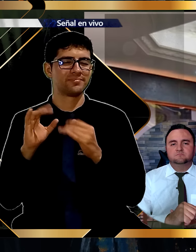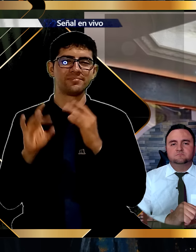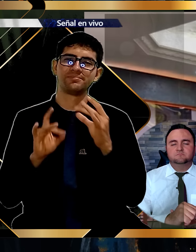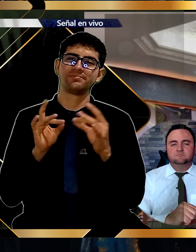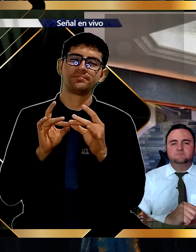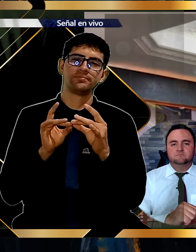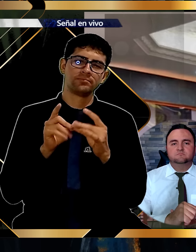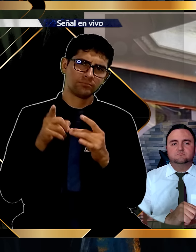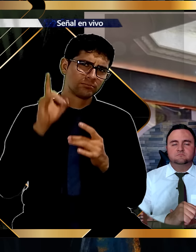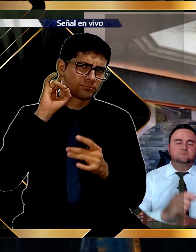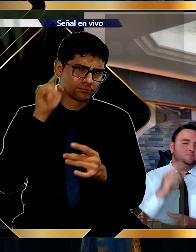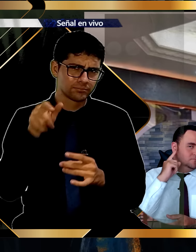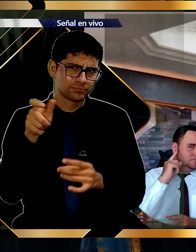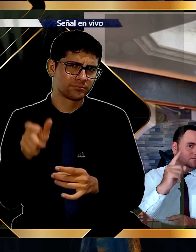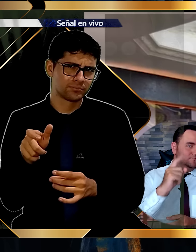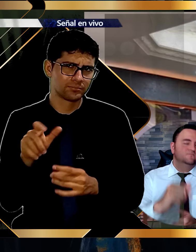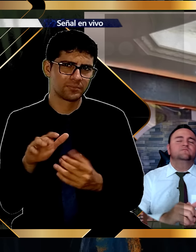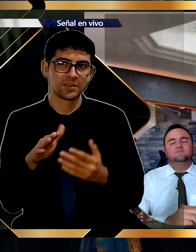dicho eso?